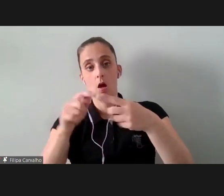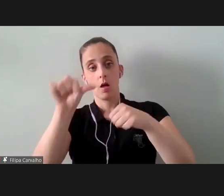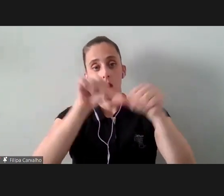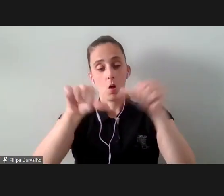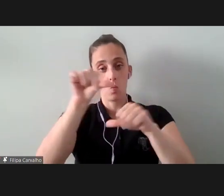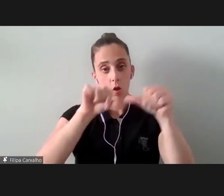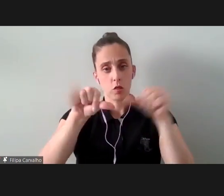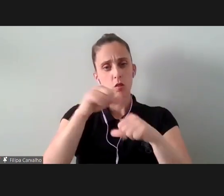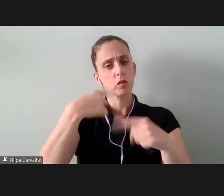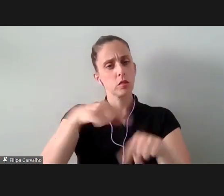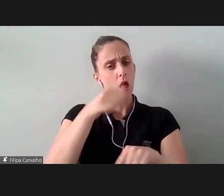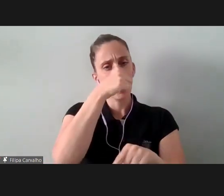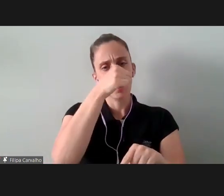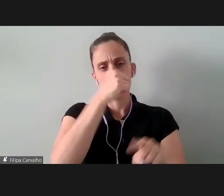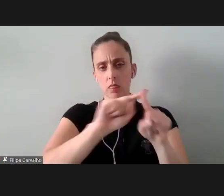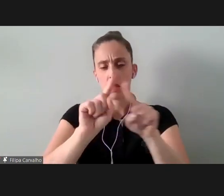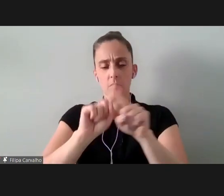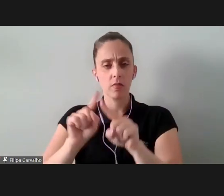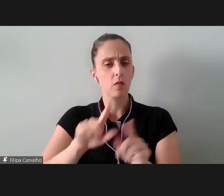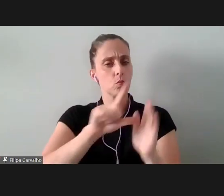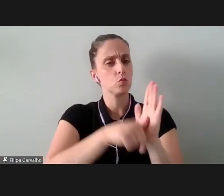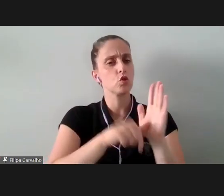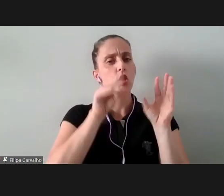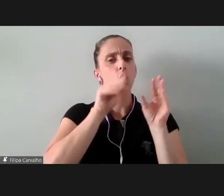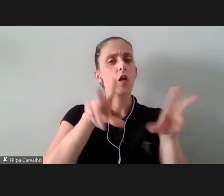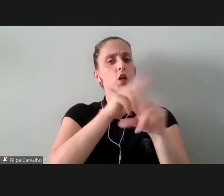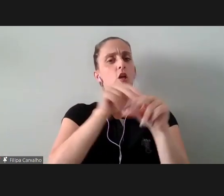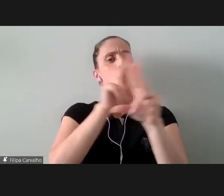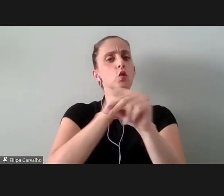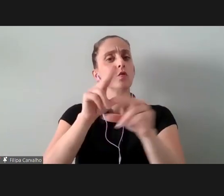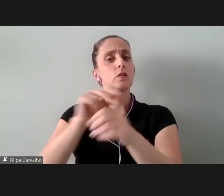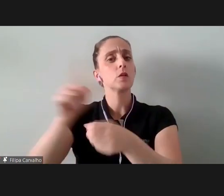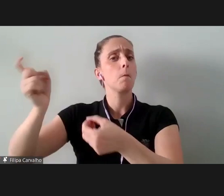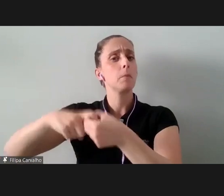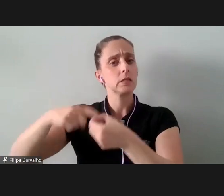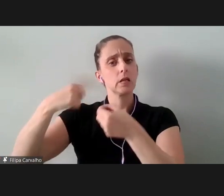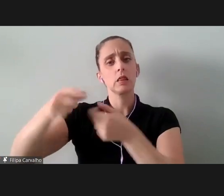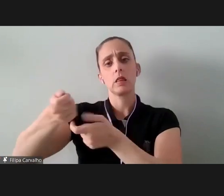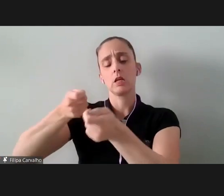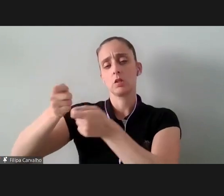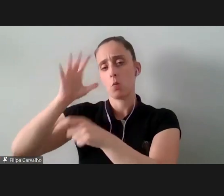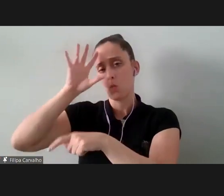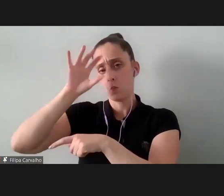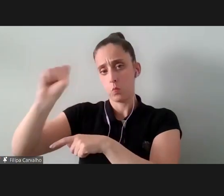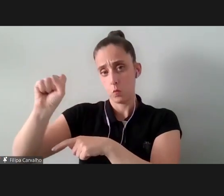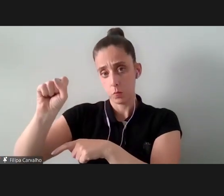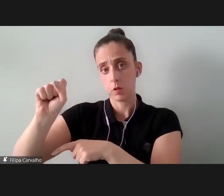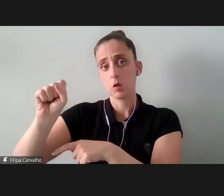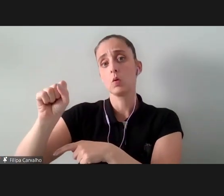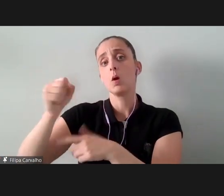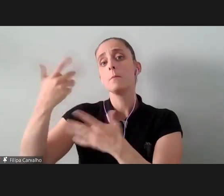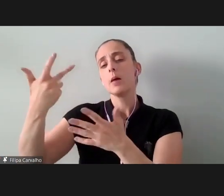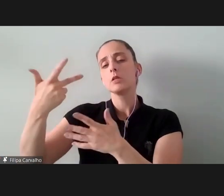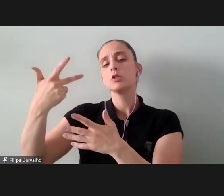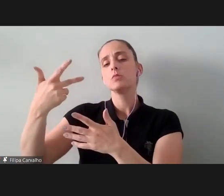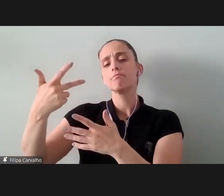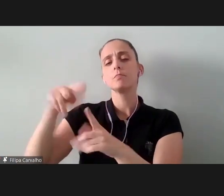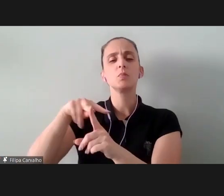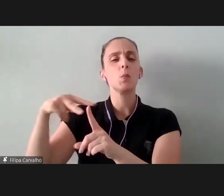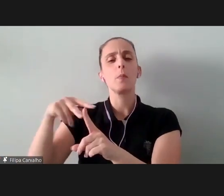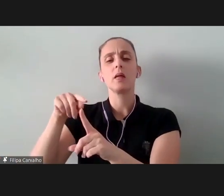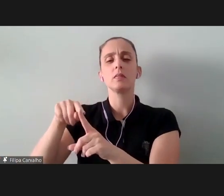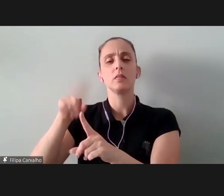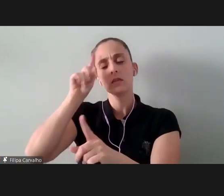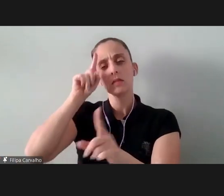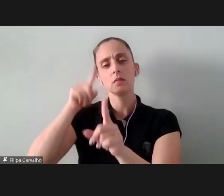faz atividades, conduz projetos de inovação em parceria com órgãos públicos, mas desde uma perspectiva que a gente chama de